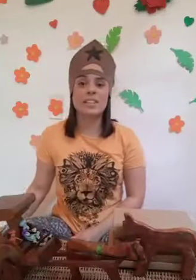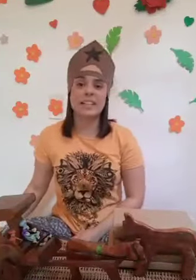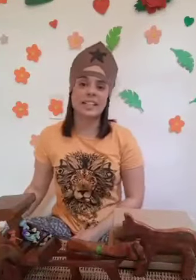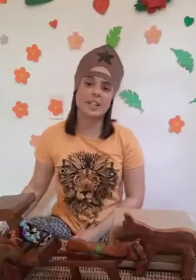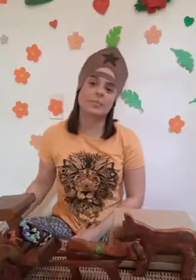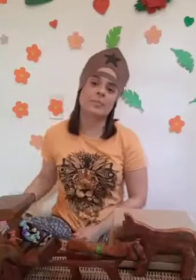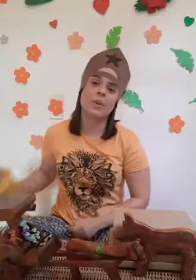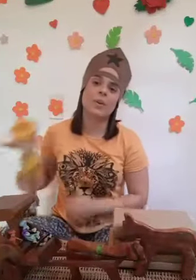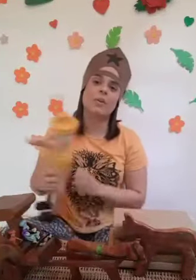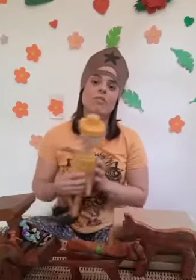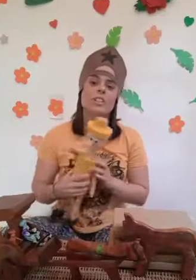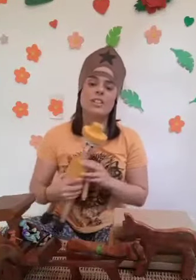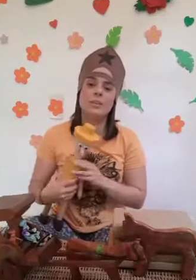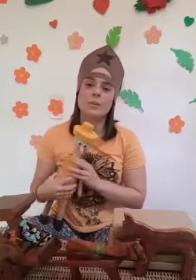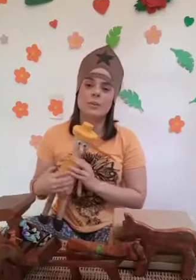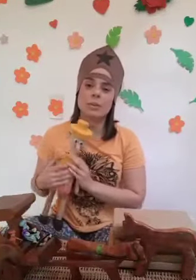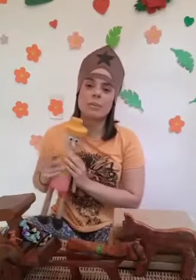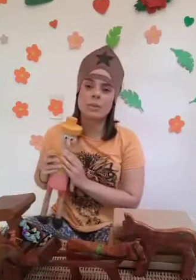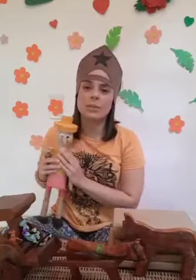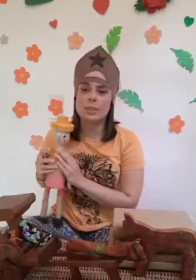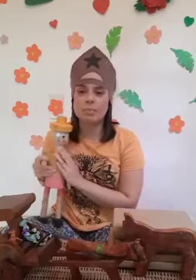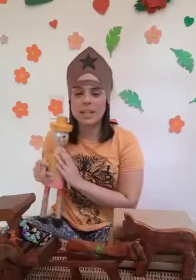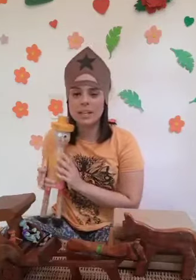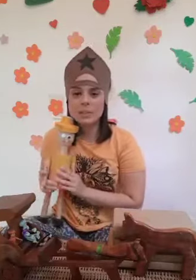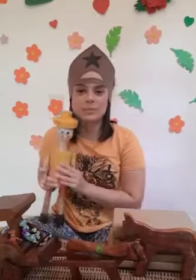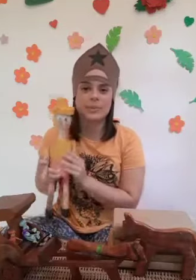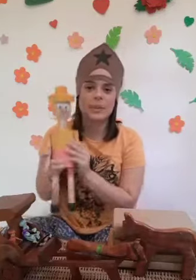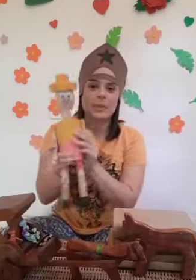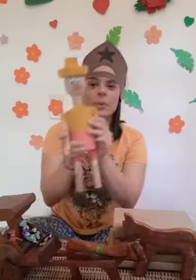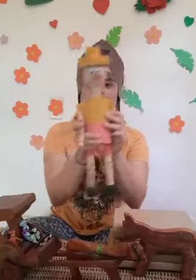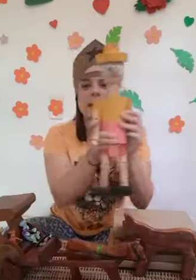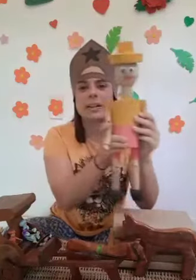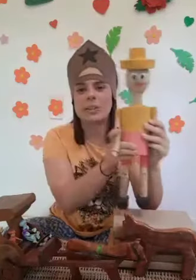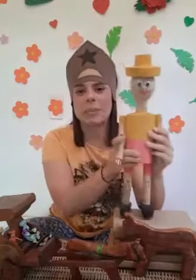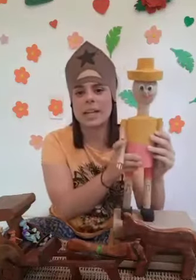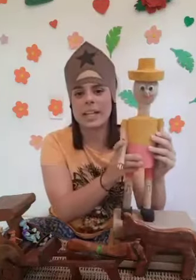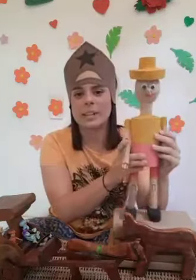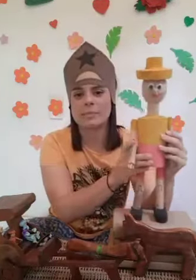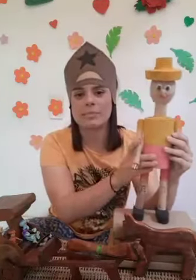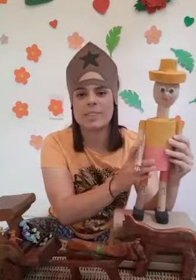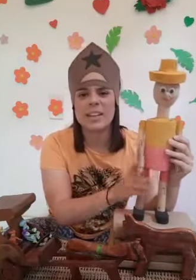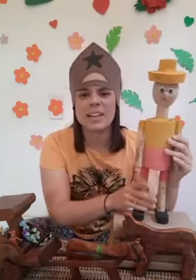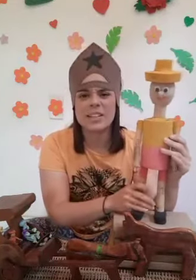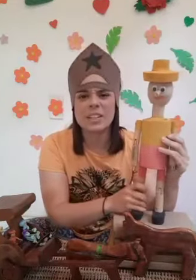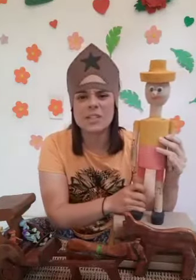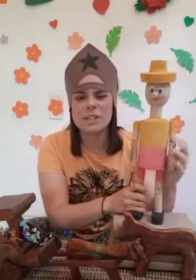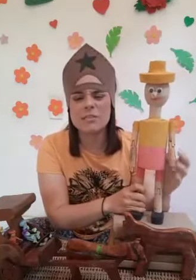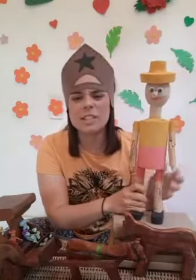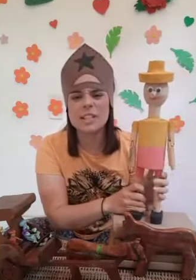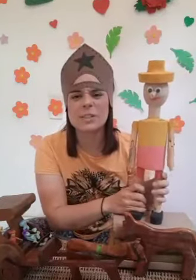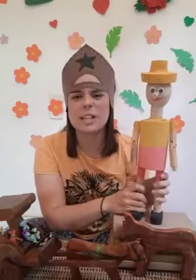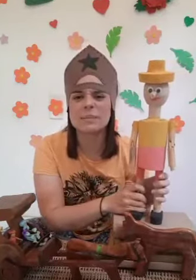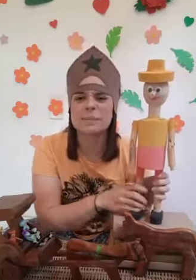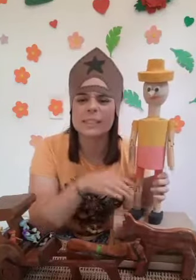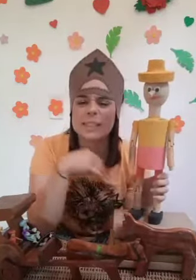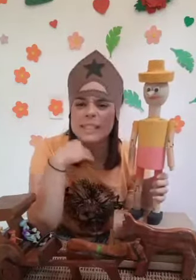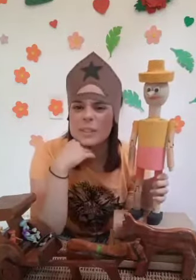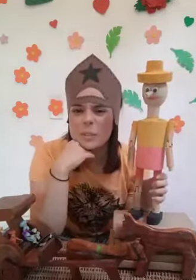estava aqui conversando com o meu amigo Gepeto, o boneco de madeira. A gente estava conversando, né? Sobre